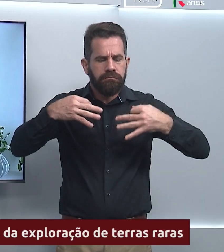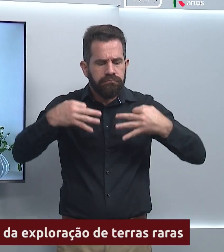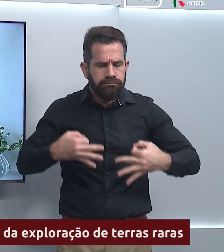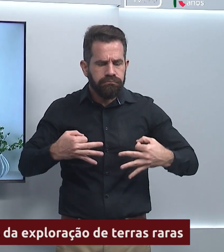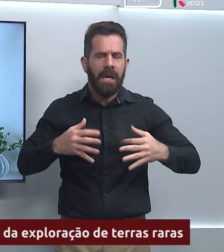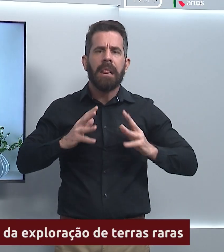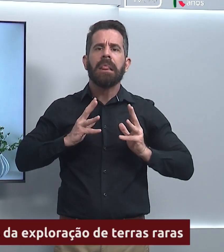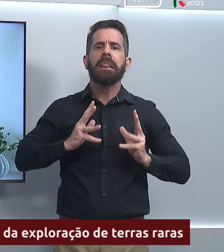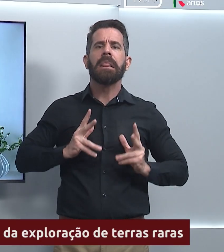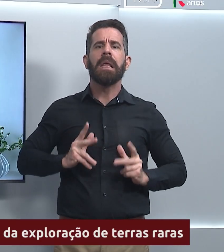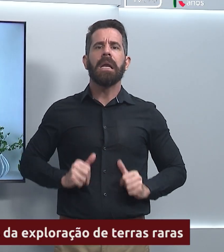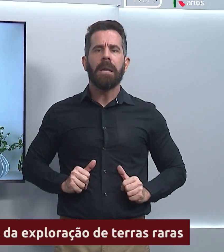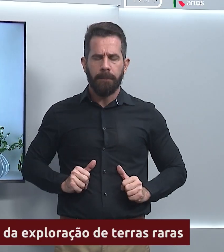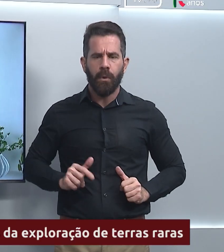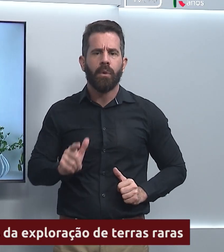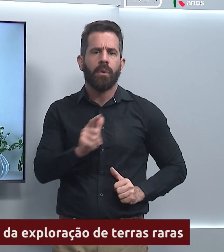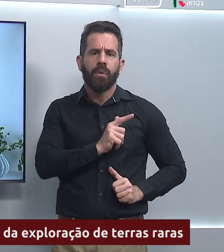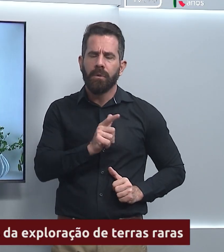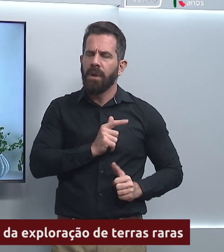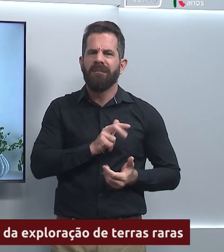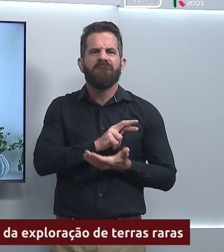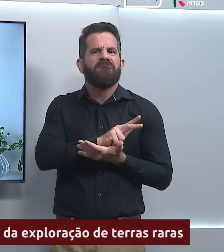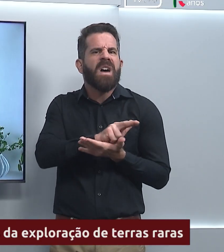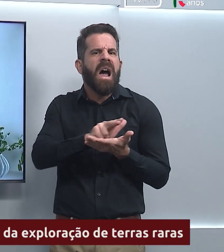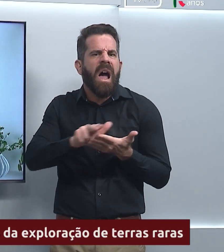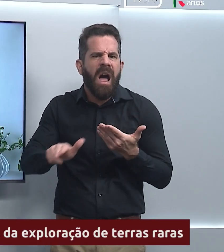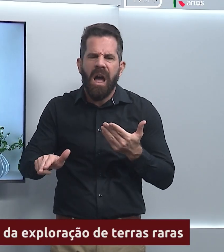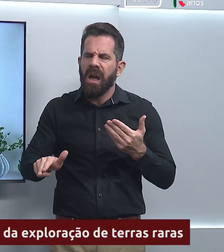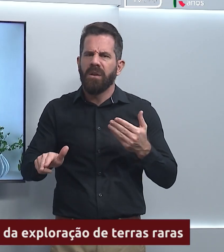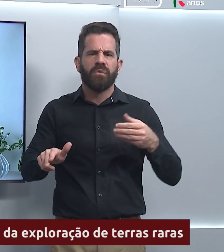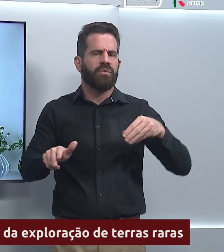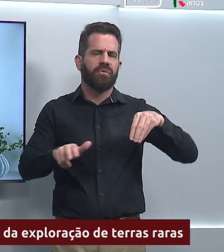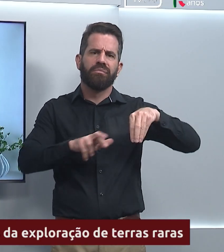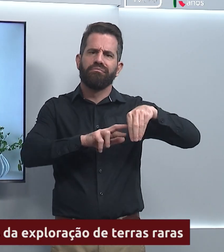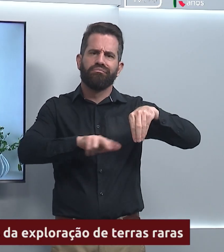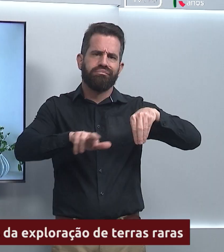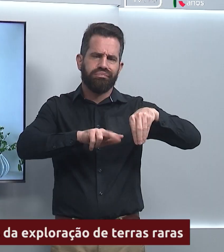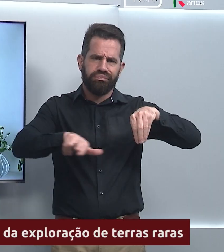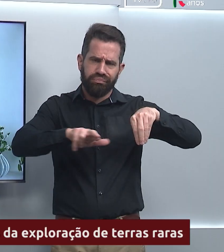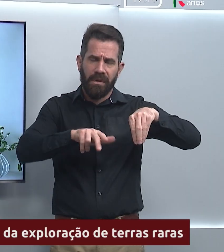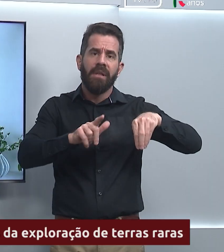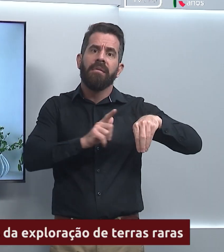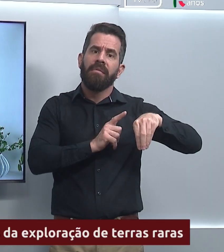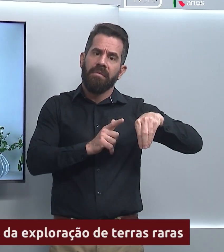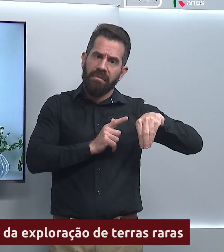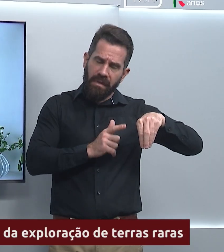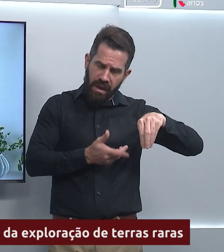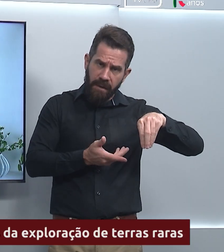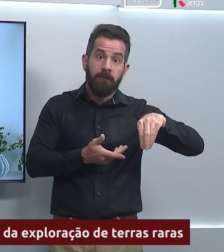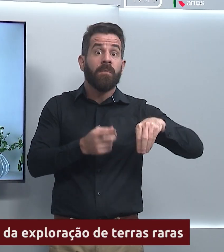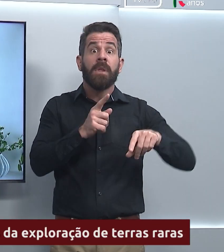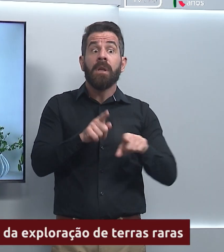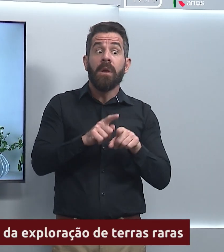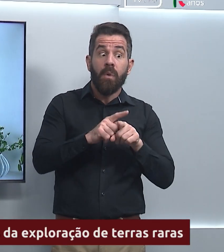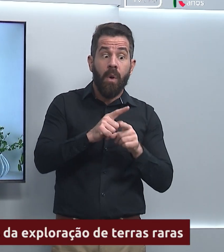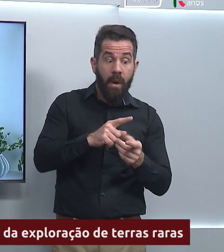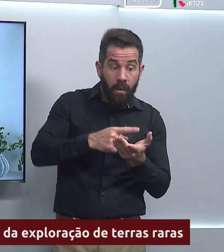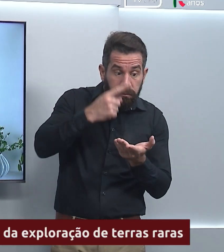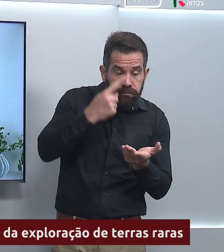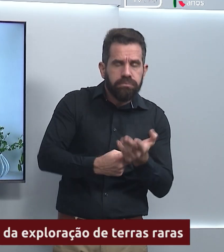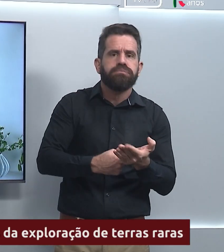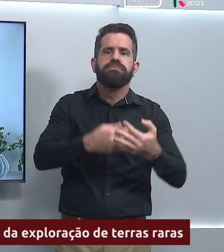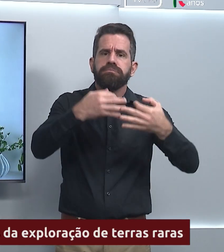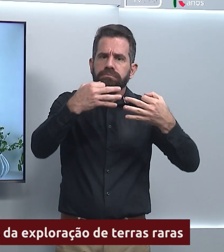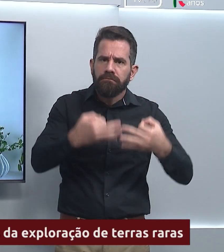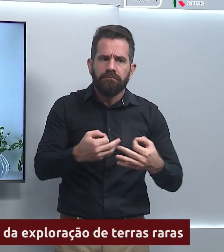lítio, as terras raras, cobalto, estou falando assim mais nos críticos estratégicos, elas vão ter que ter esse comprometimento com o meio ambiente,